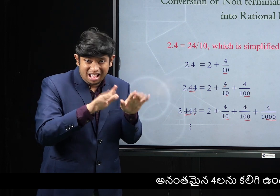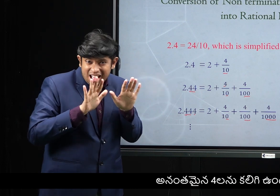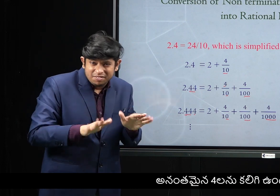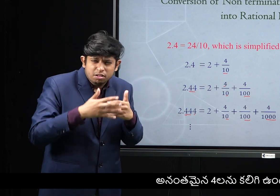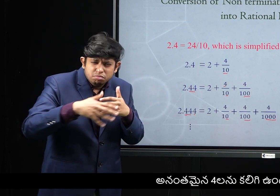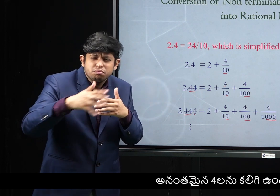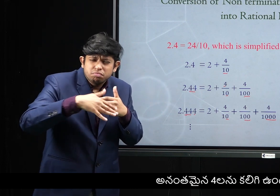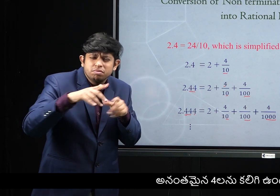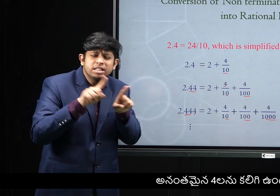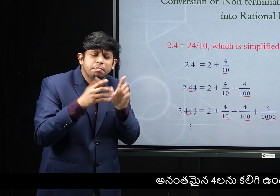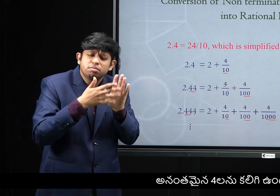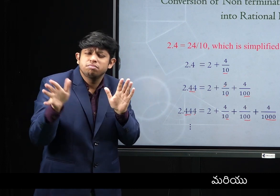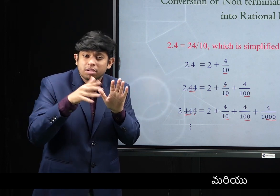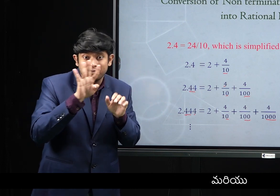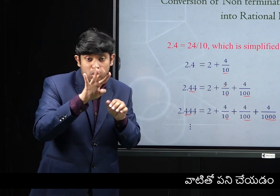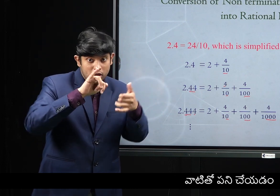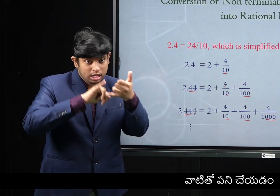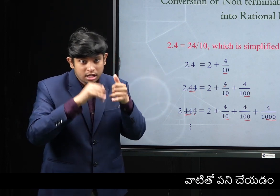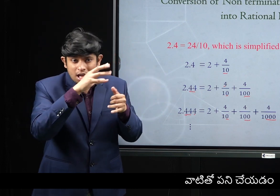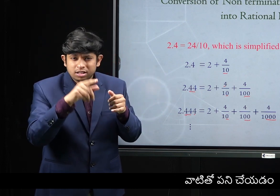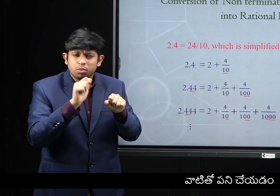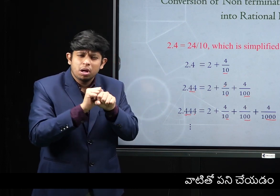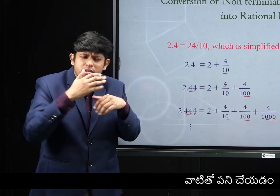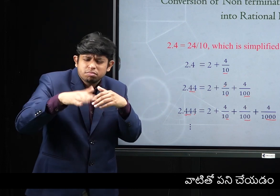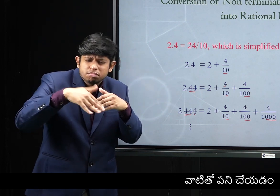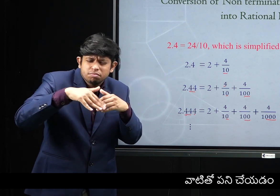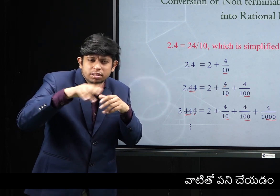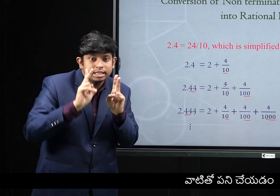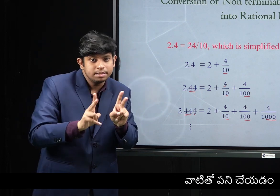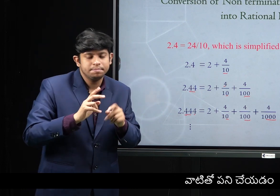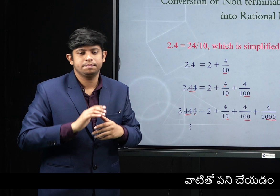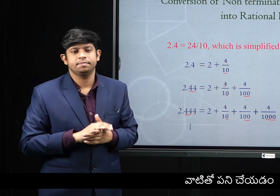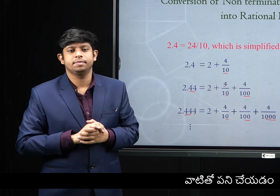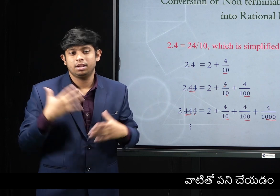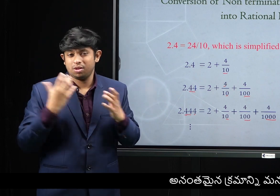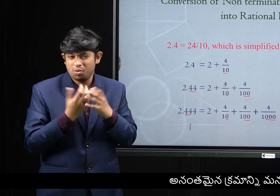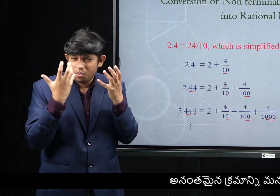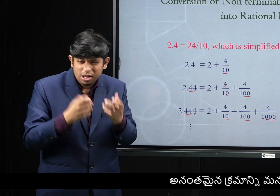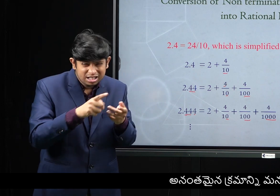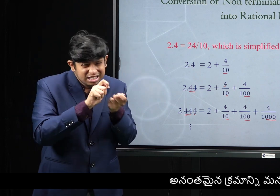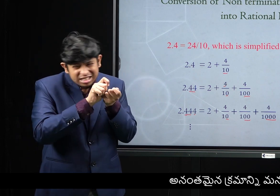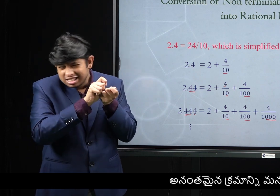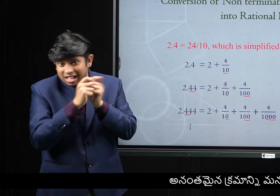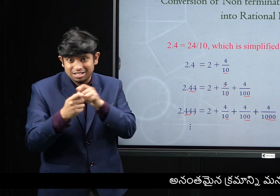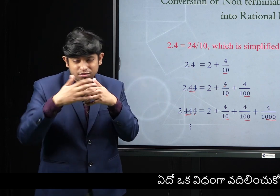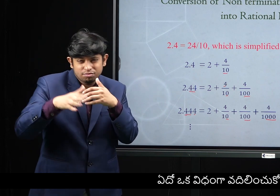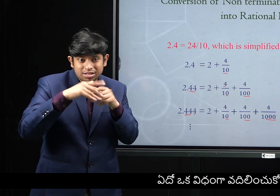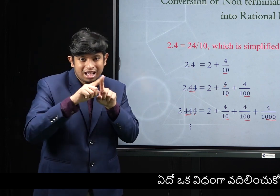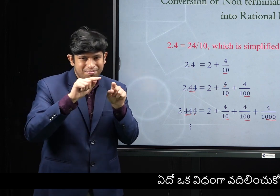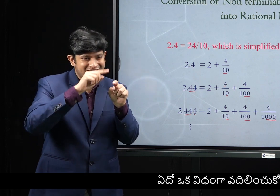అనంతమైన నాలుగులను కలిగి ఉండటం మరియు వాటితో పనిచేయటం, అనంతమైన క్రమాన్ని మనం ఏదో ఒక